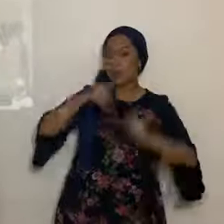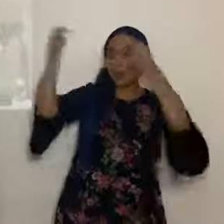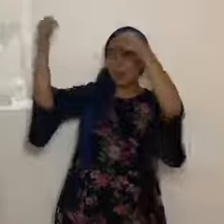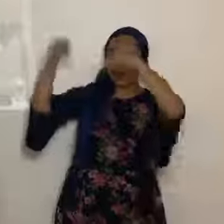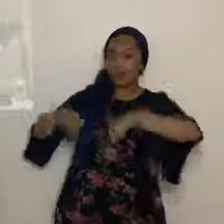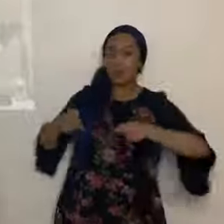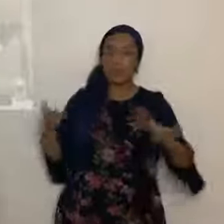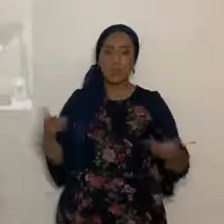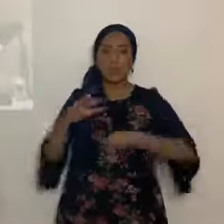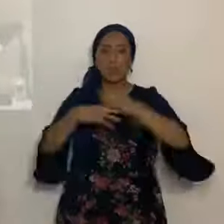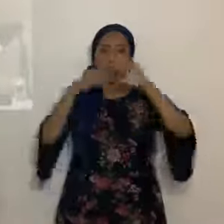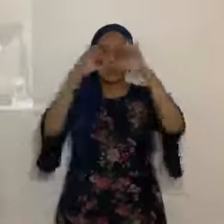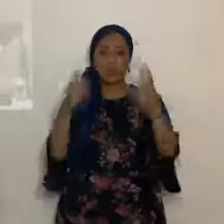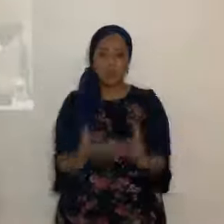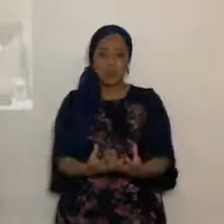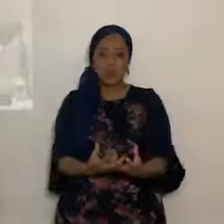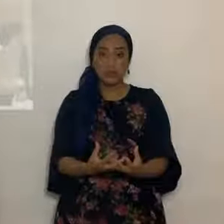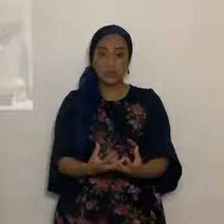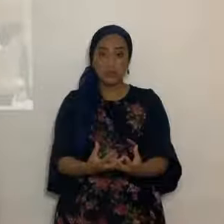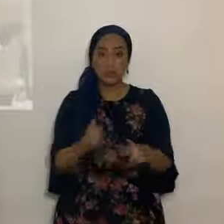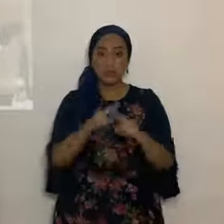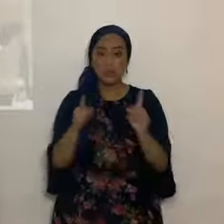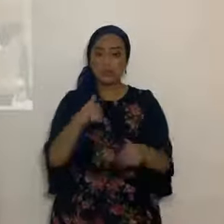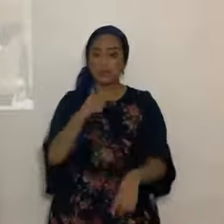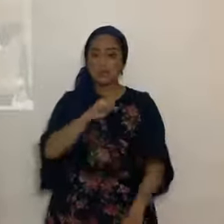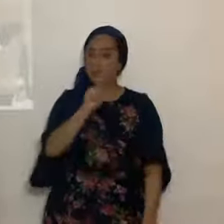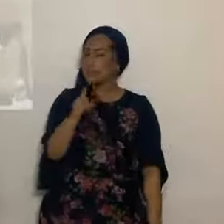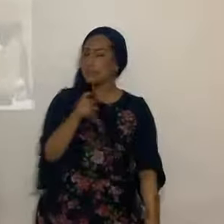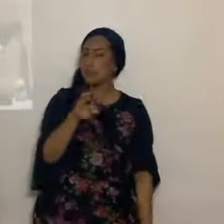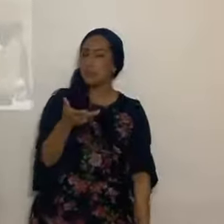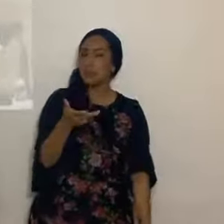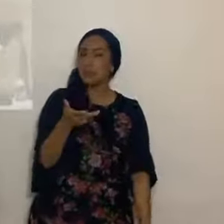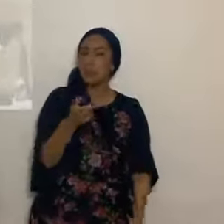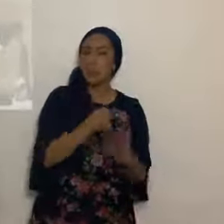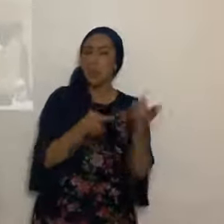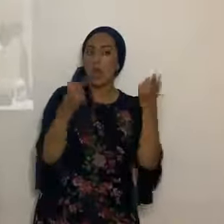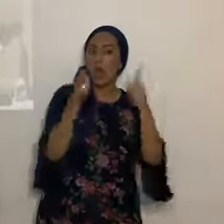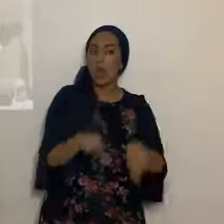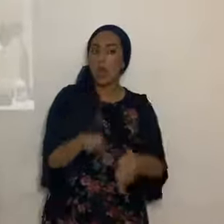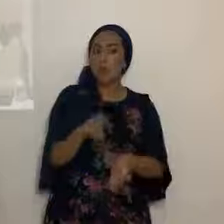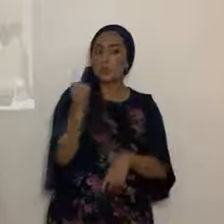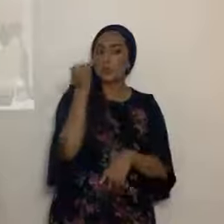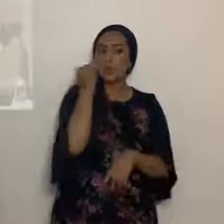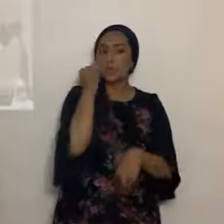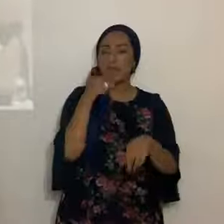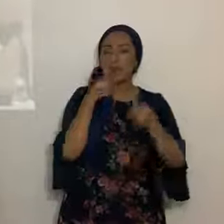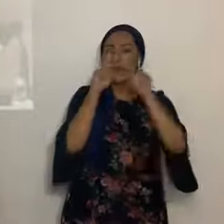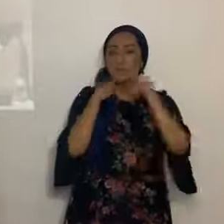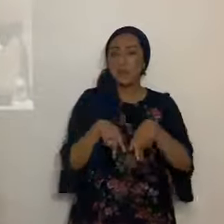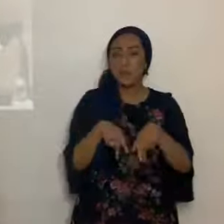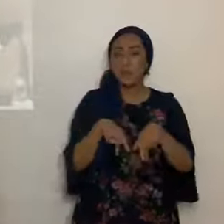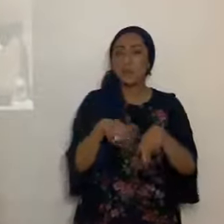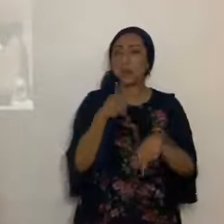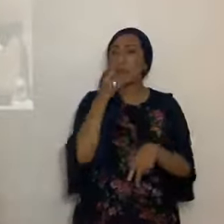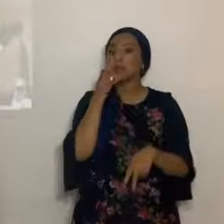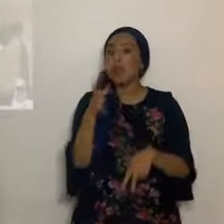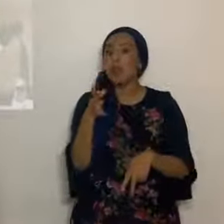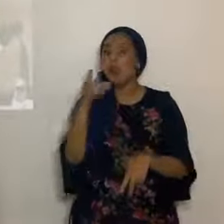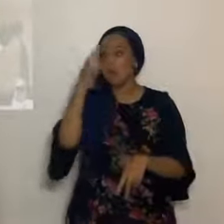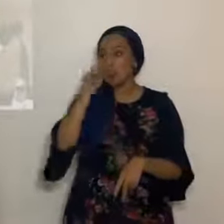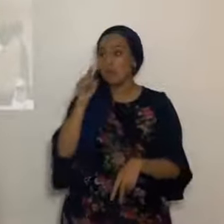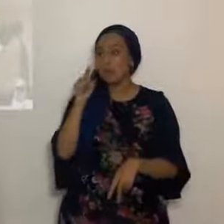este mundo. O sea, pero una pregunta, ¿qué pasa si las personas... O sea, la luz es